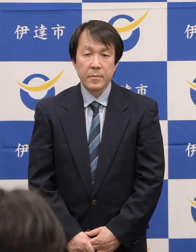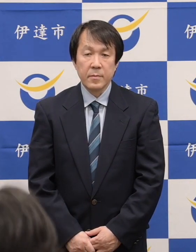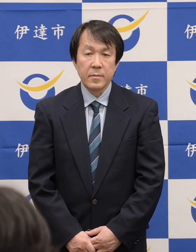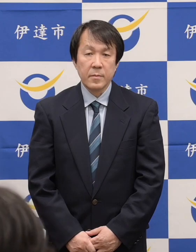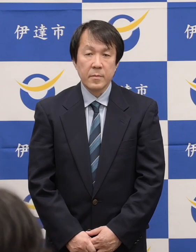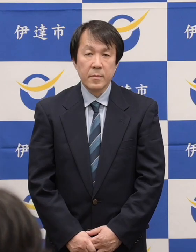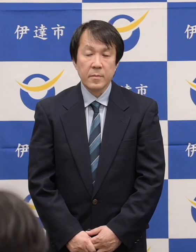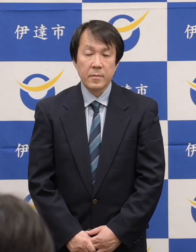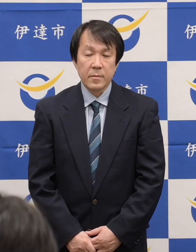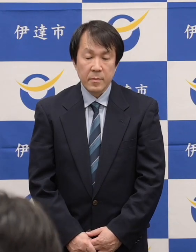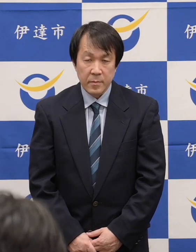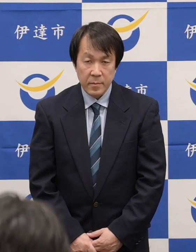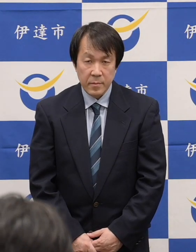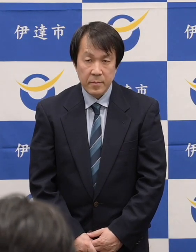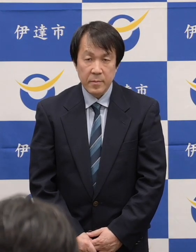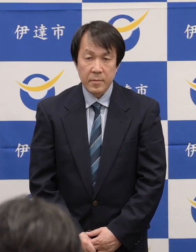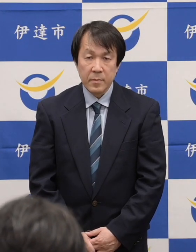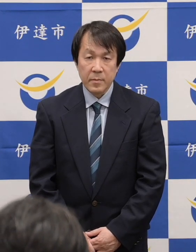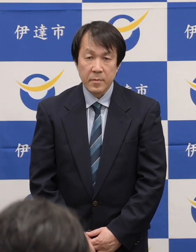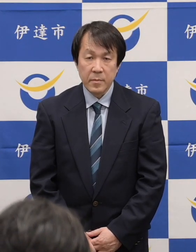福島民保市関西です。